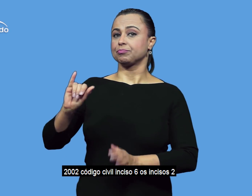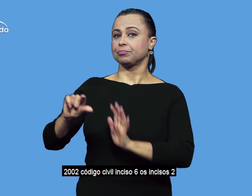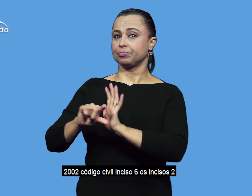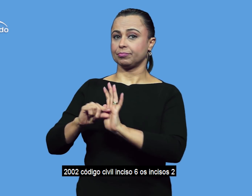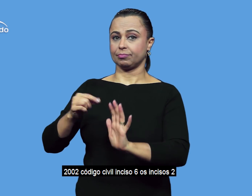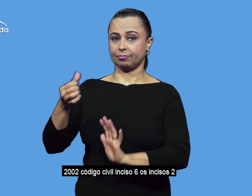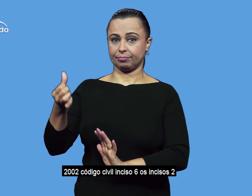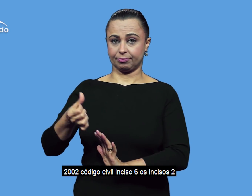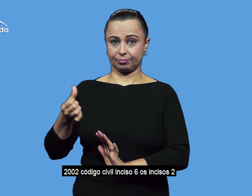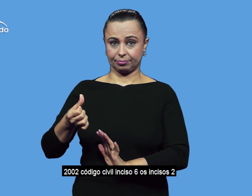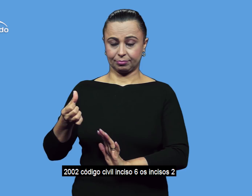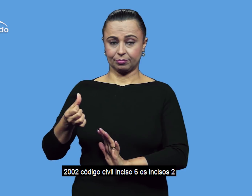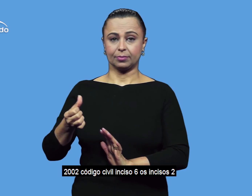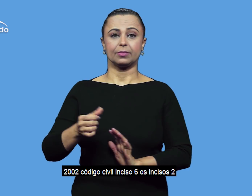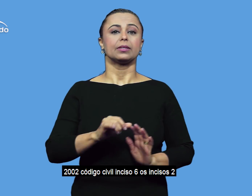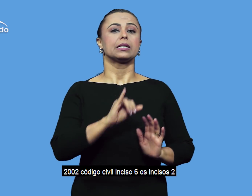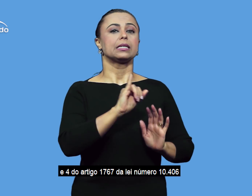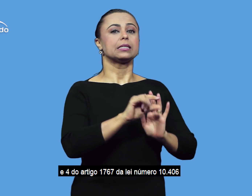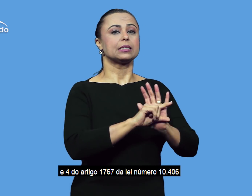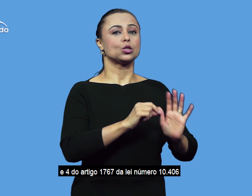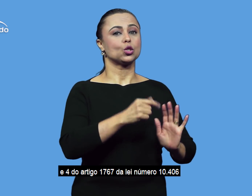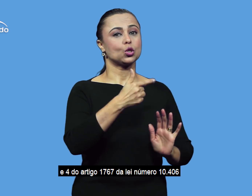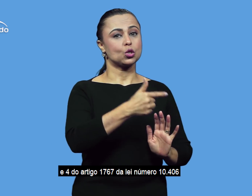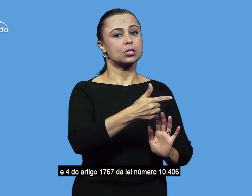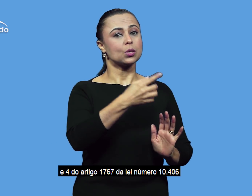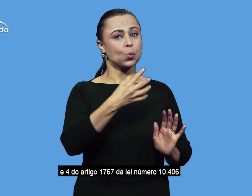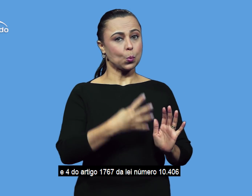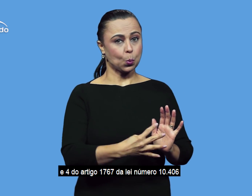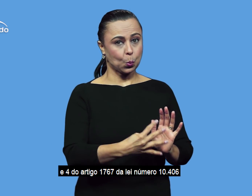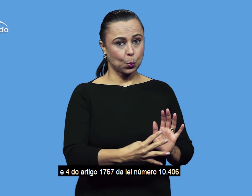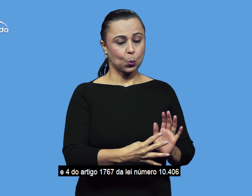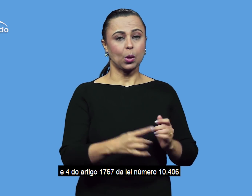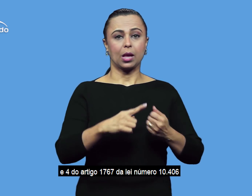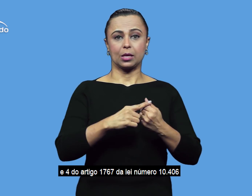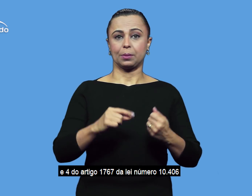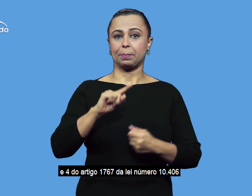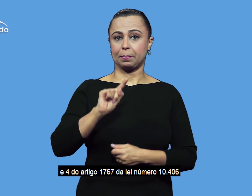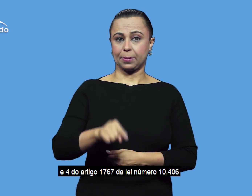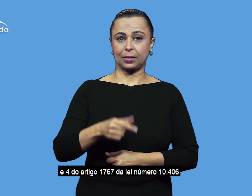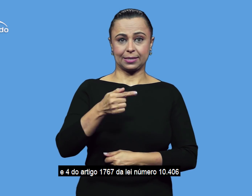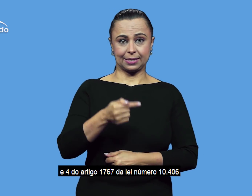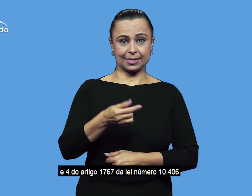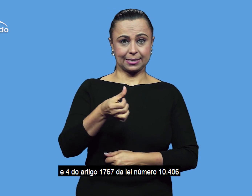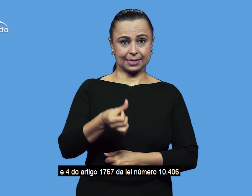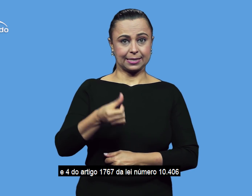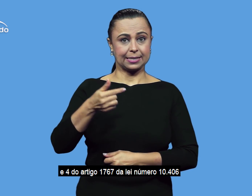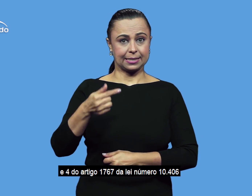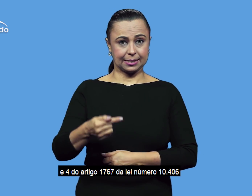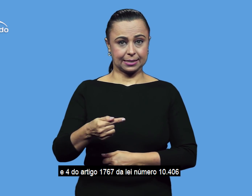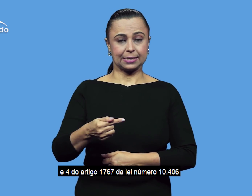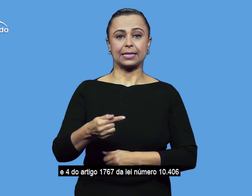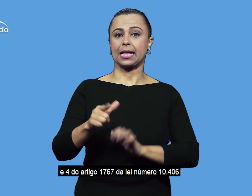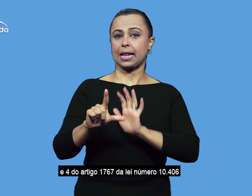os incisos 2 e 4 do artigo 1767 da lei número